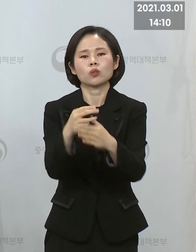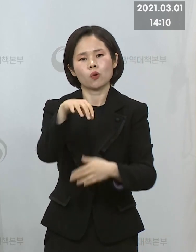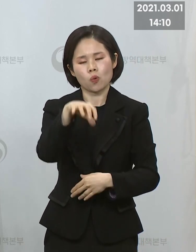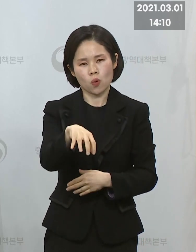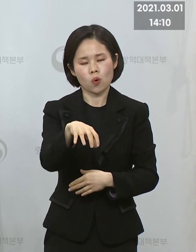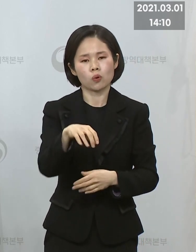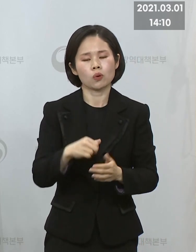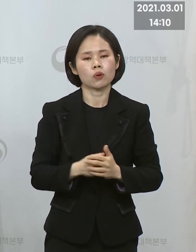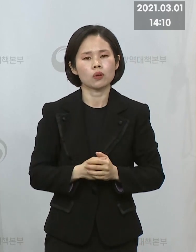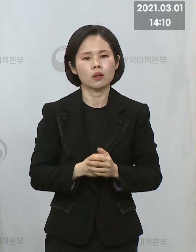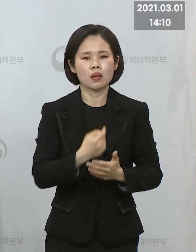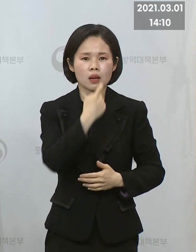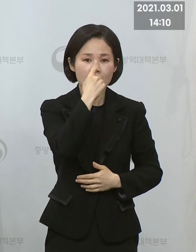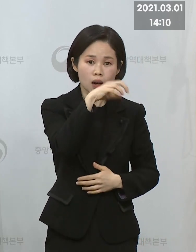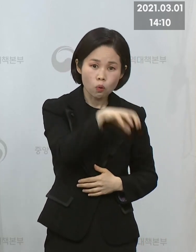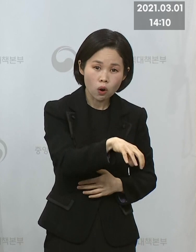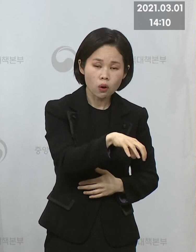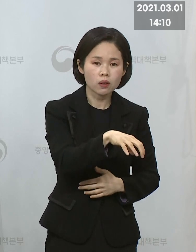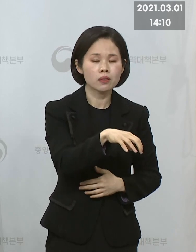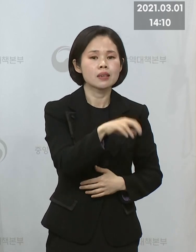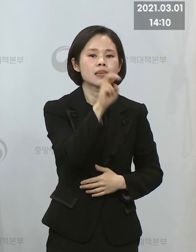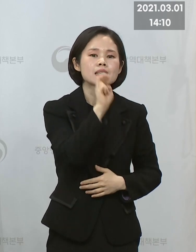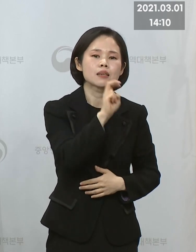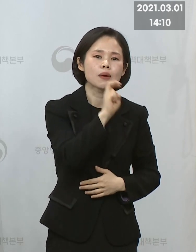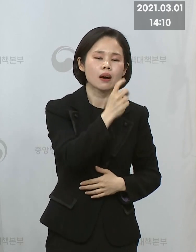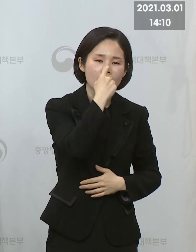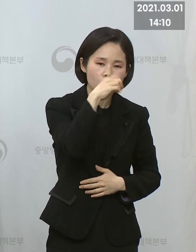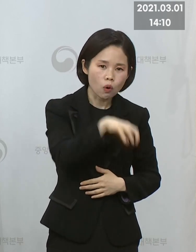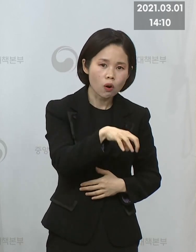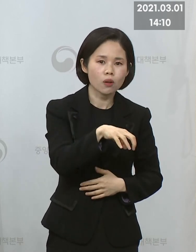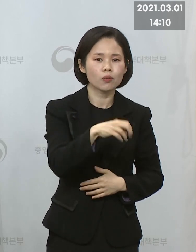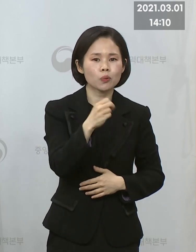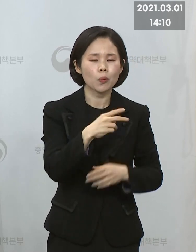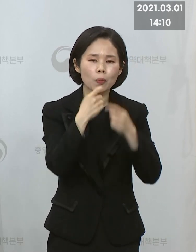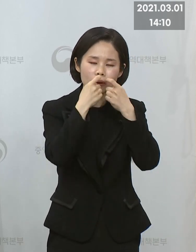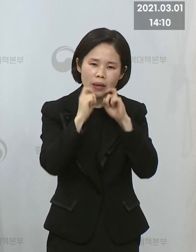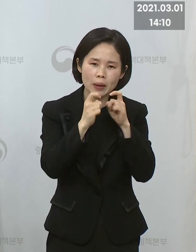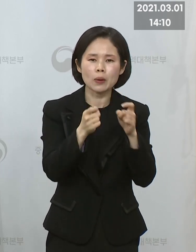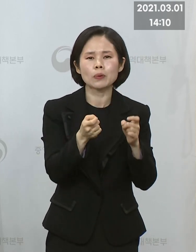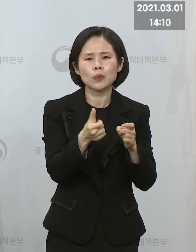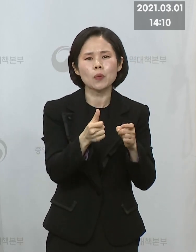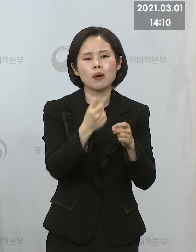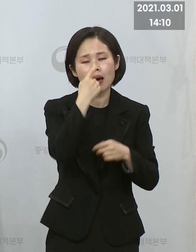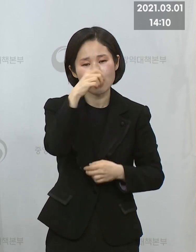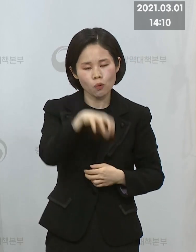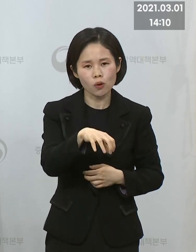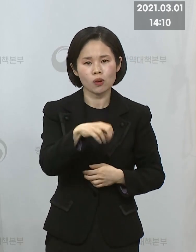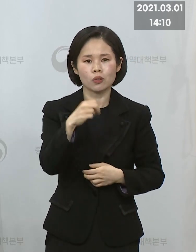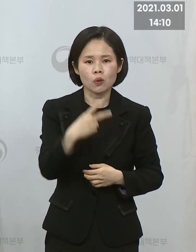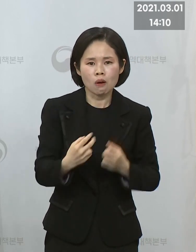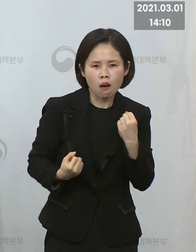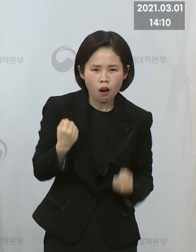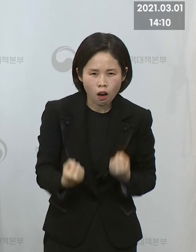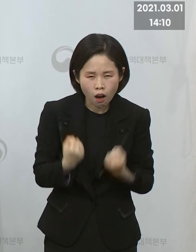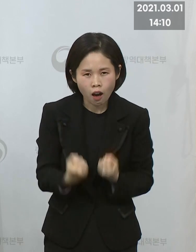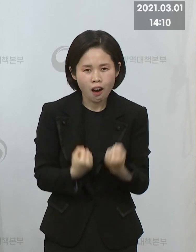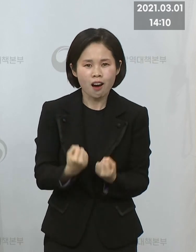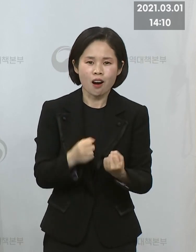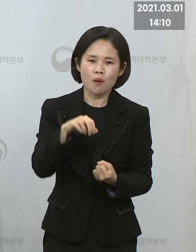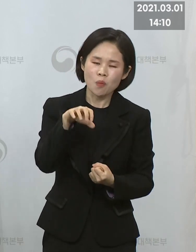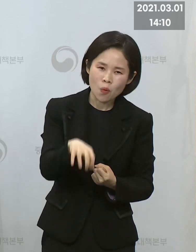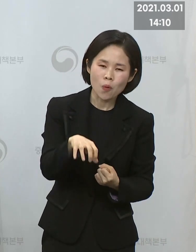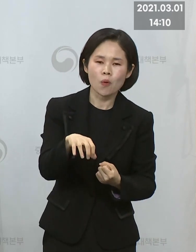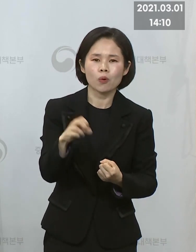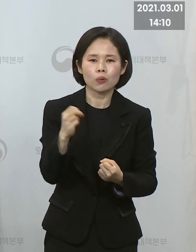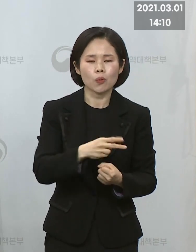목욕시설, 그리고 학원에서도 특히 음악학원이나 보습학원, 그리고 피트니스나 스피닝 같은 체육시설,